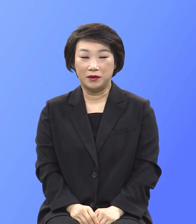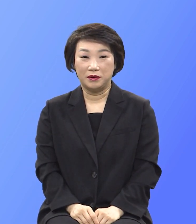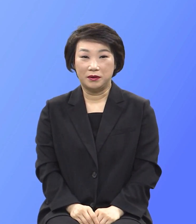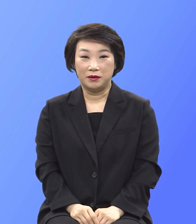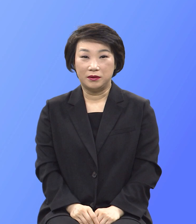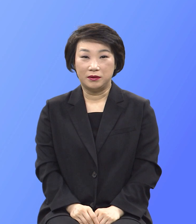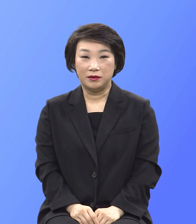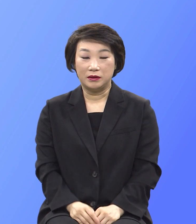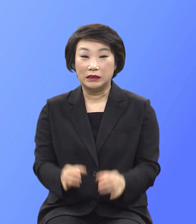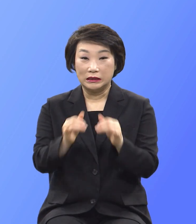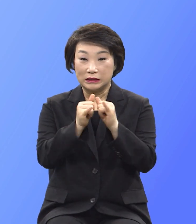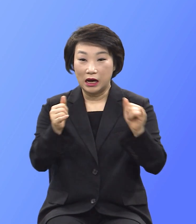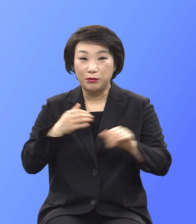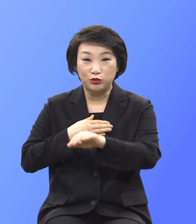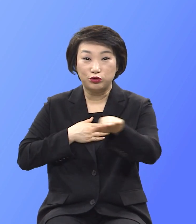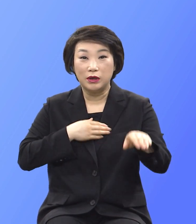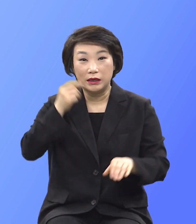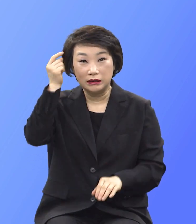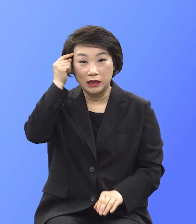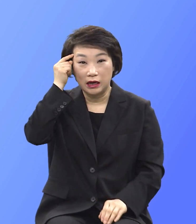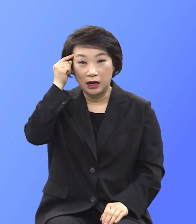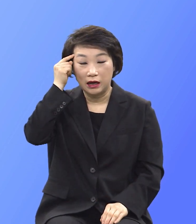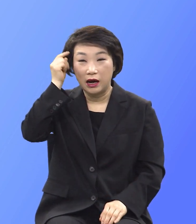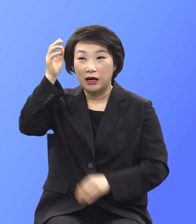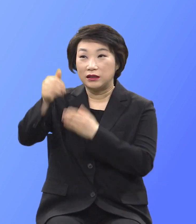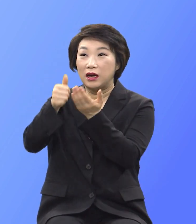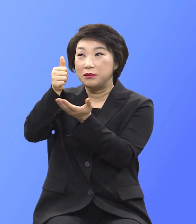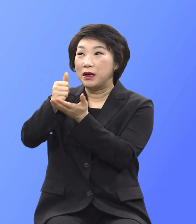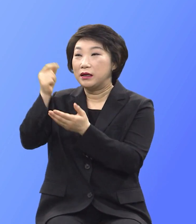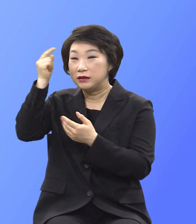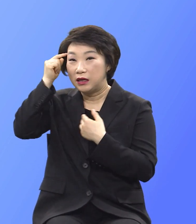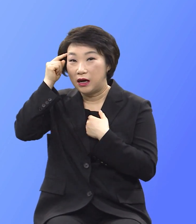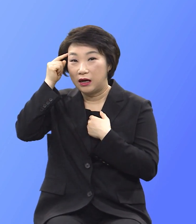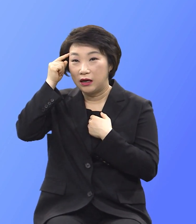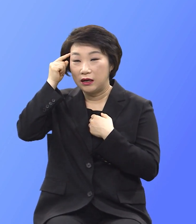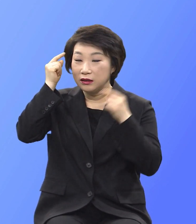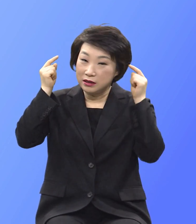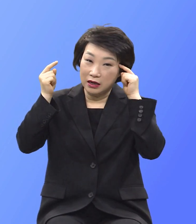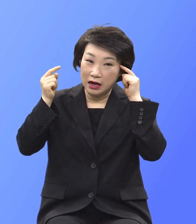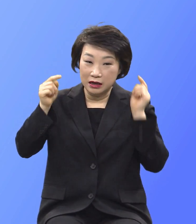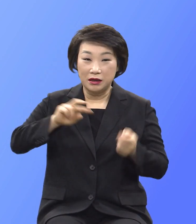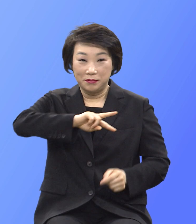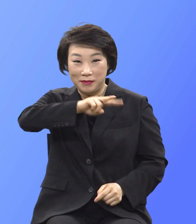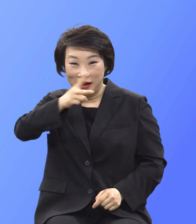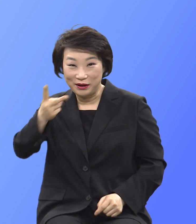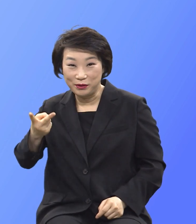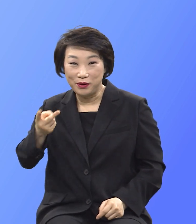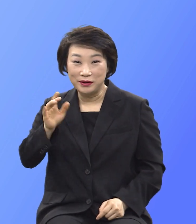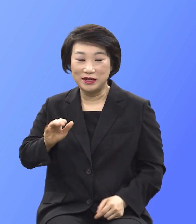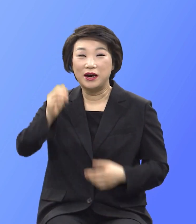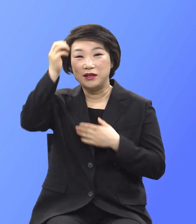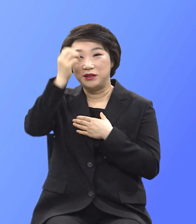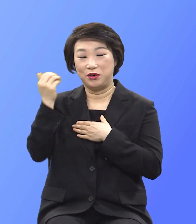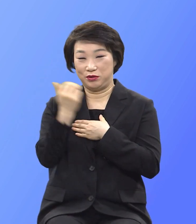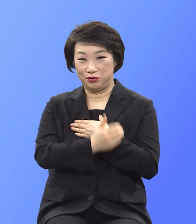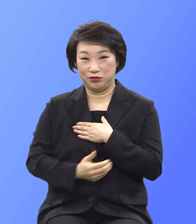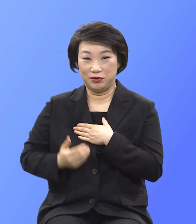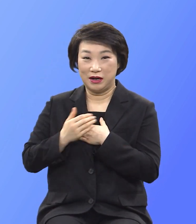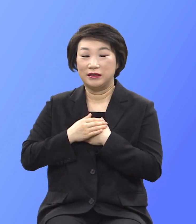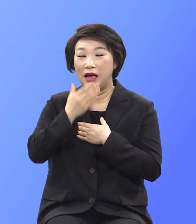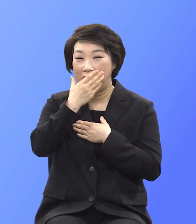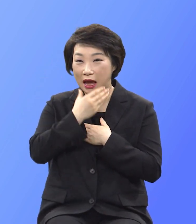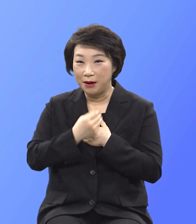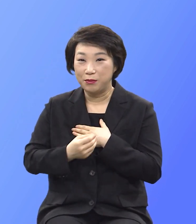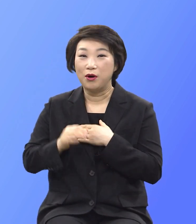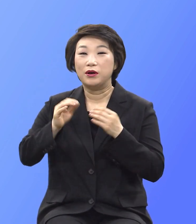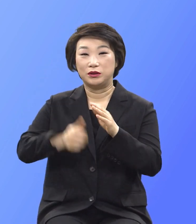그러므로 사람의 생각을 하나님의 생각으로 바꿔서 영역 간에